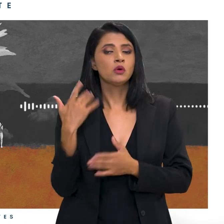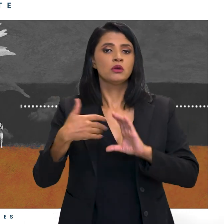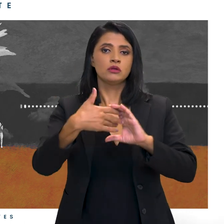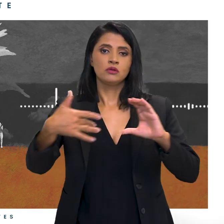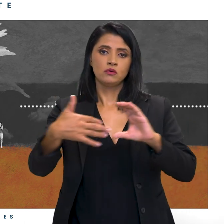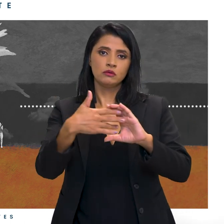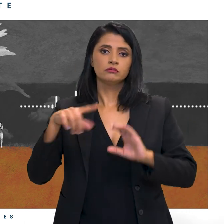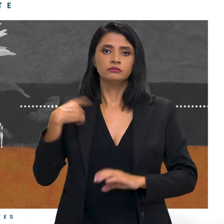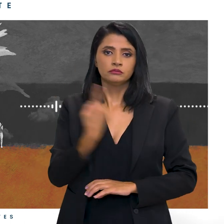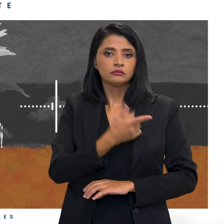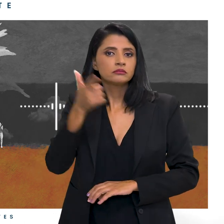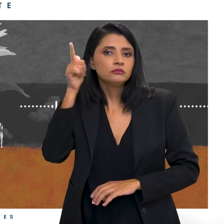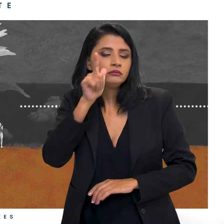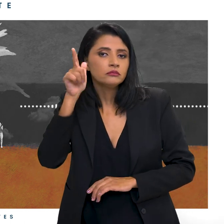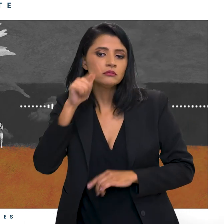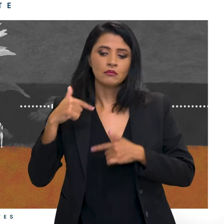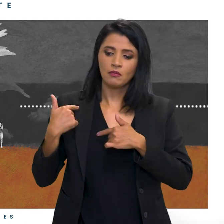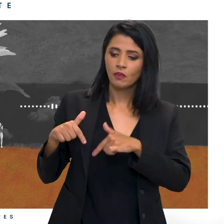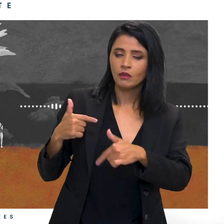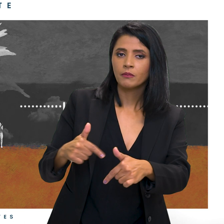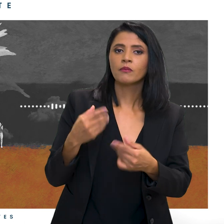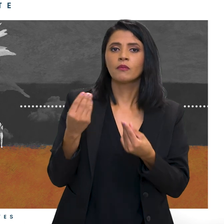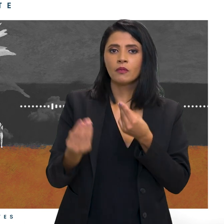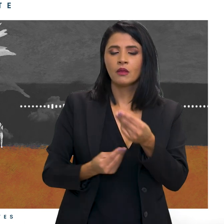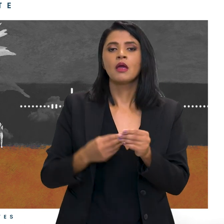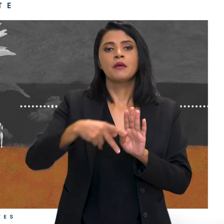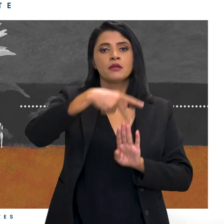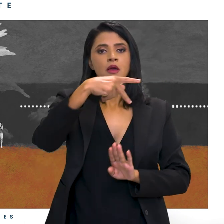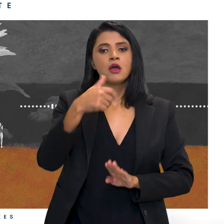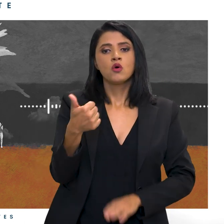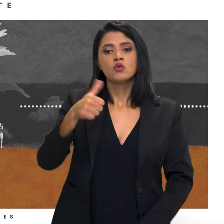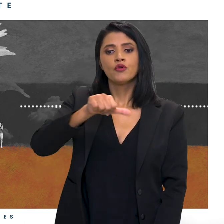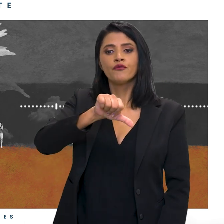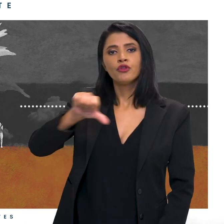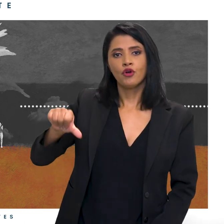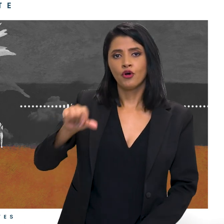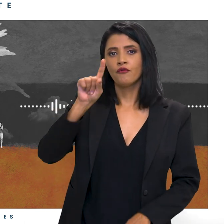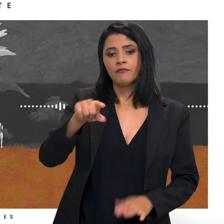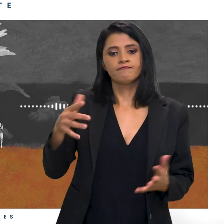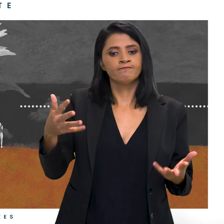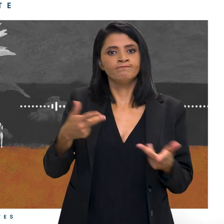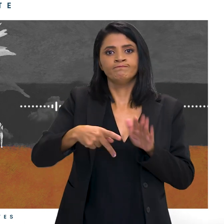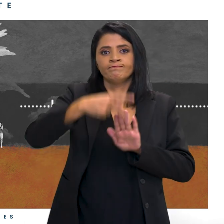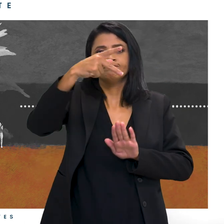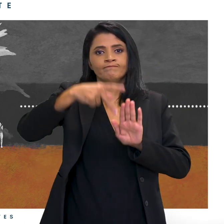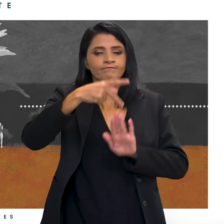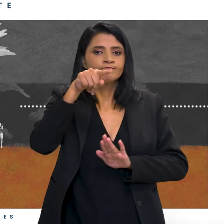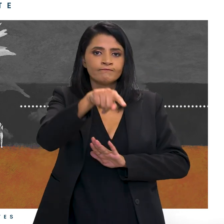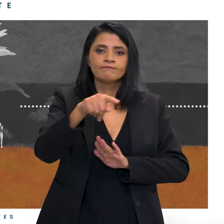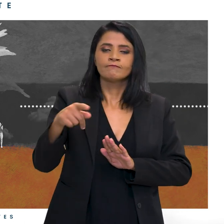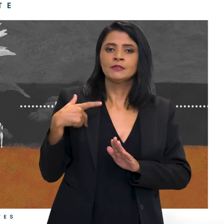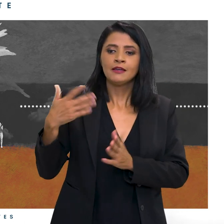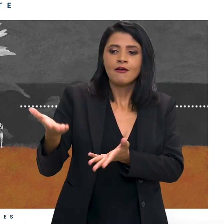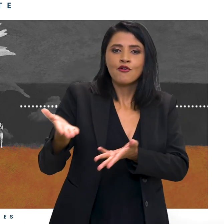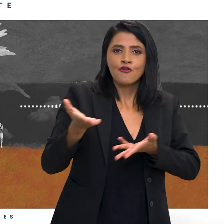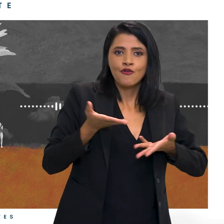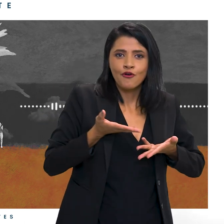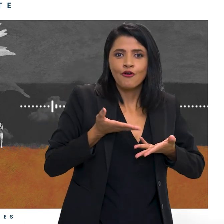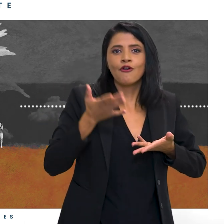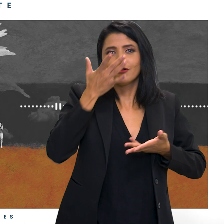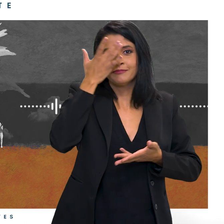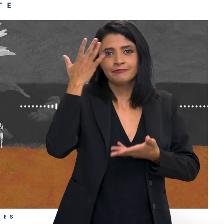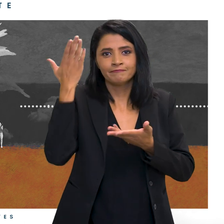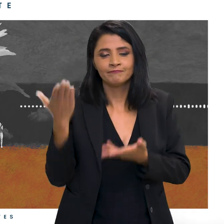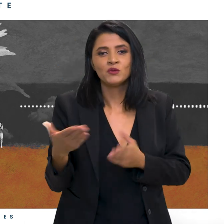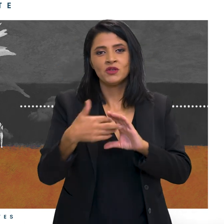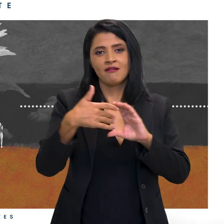doenças raras. Trabalhar para a construção da portaria 199, é uma portaria maravilhosa, é uma portaria que